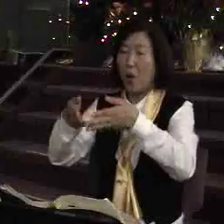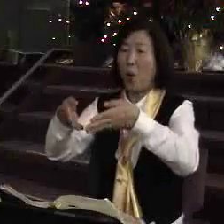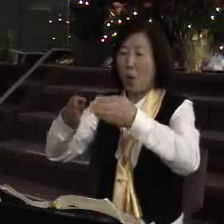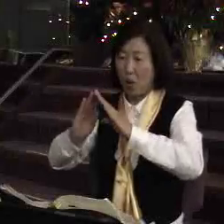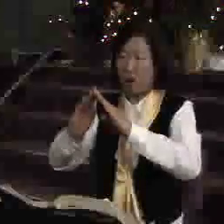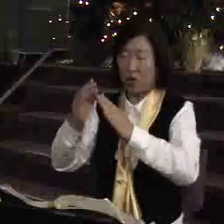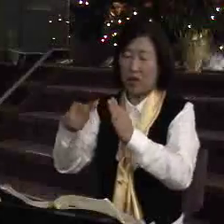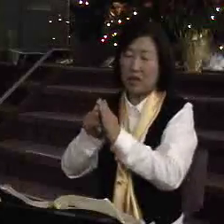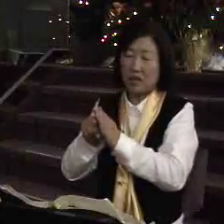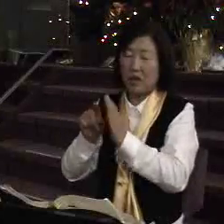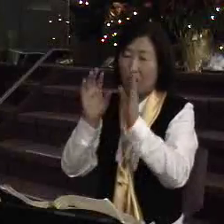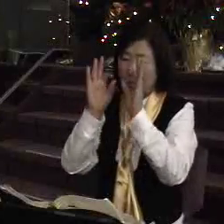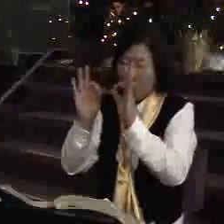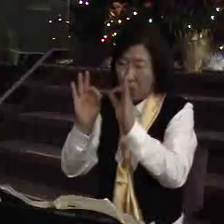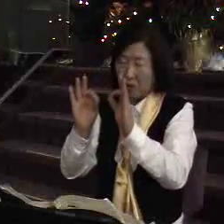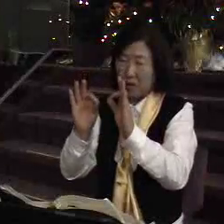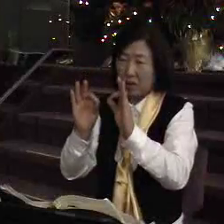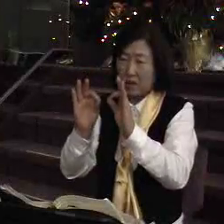치우치는 우리의 모습.